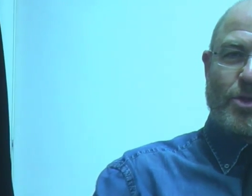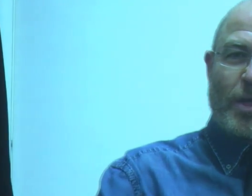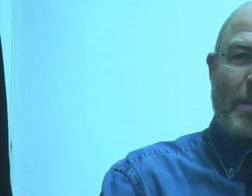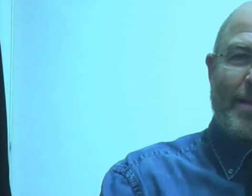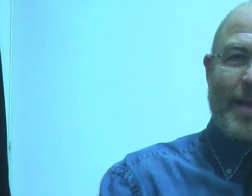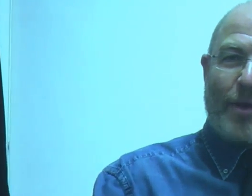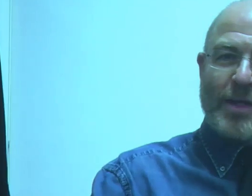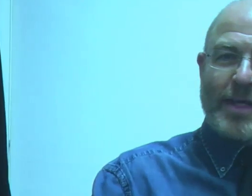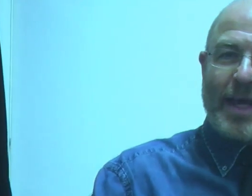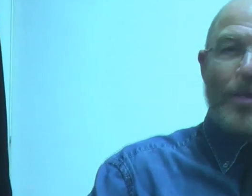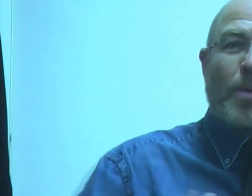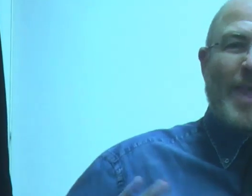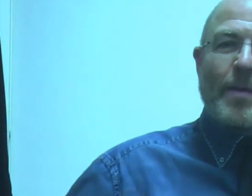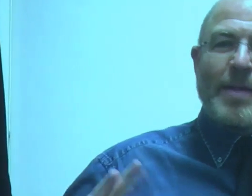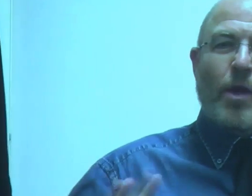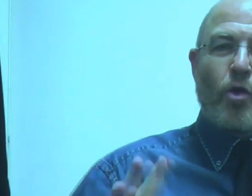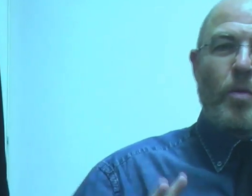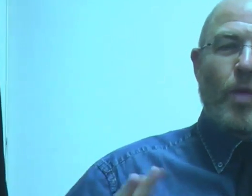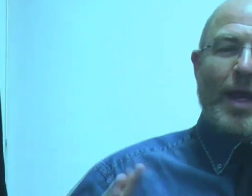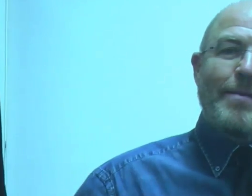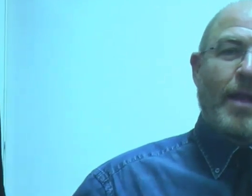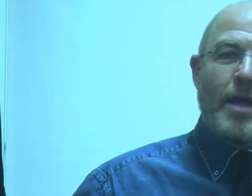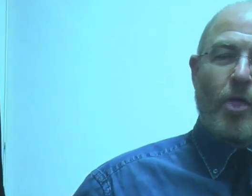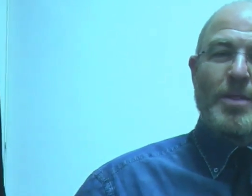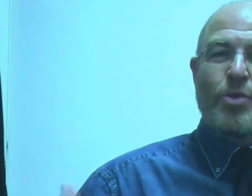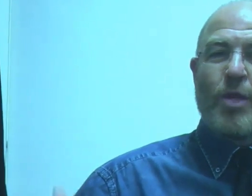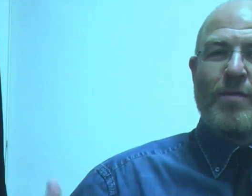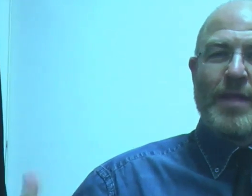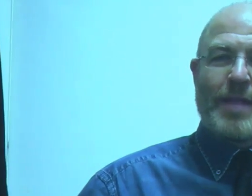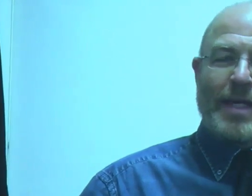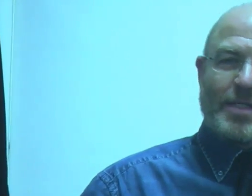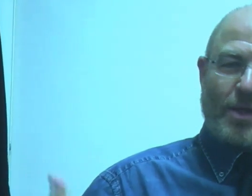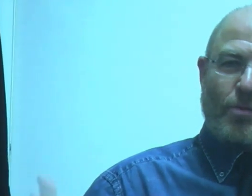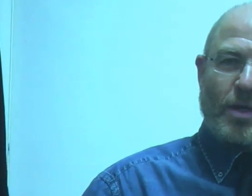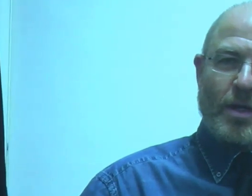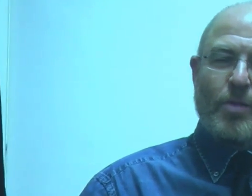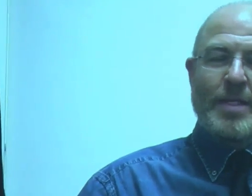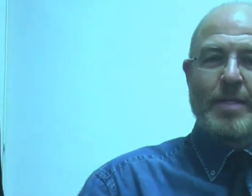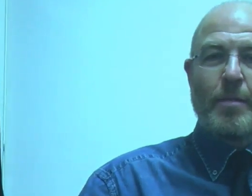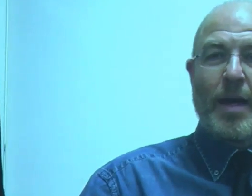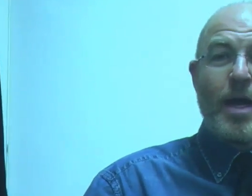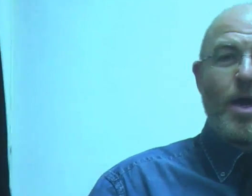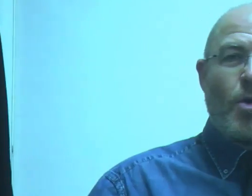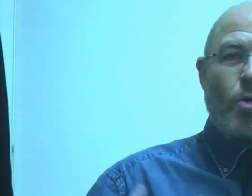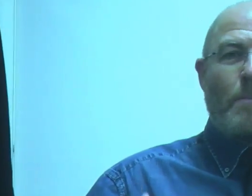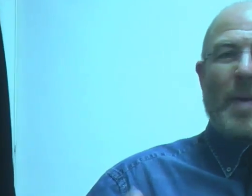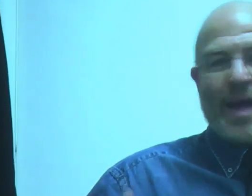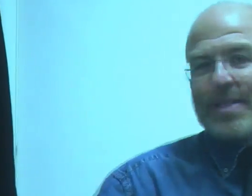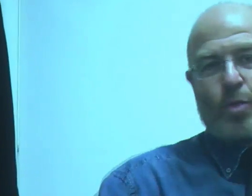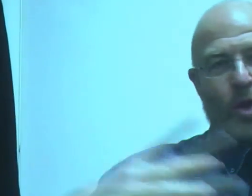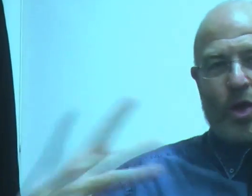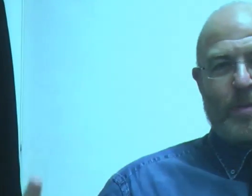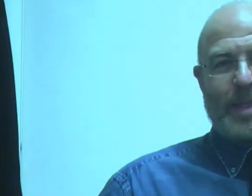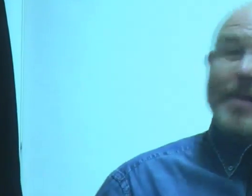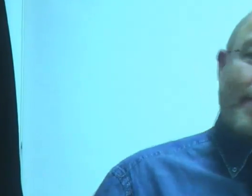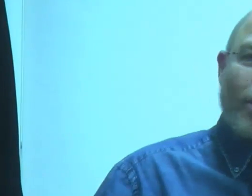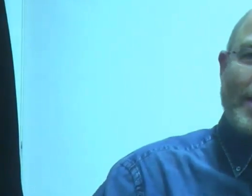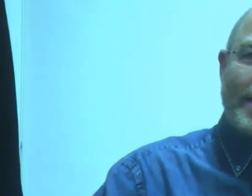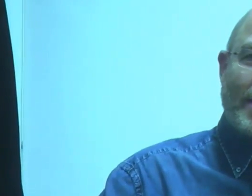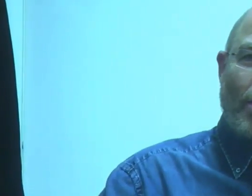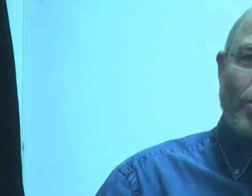piuttosto che il benzinaio che ti chiedono perché veramente come un grande come se torino diventasse quello una settimana un paese di un milione di